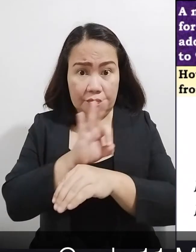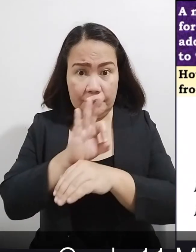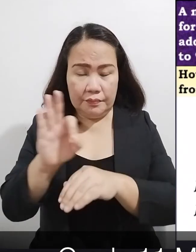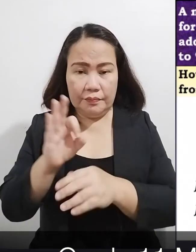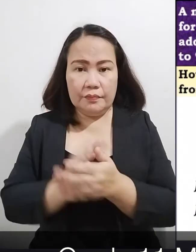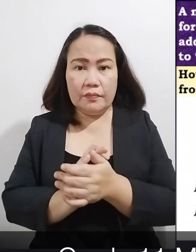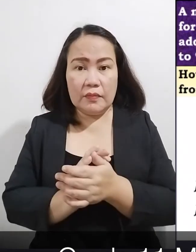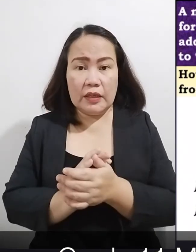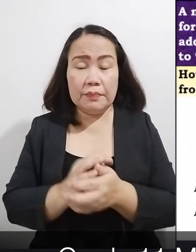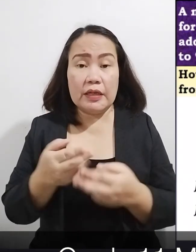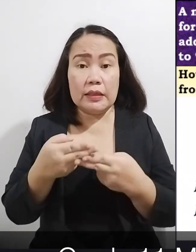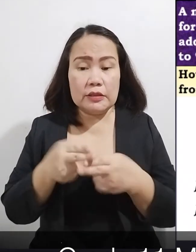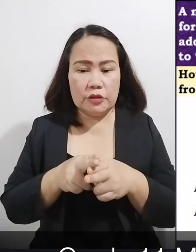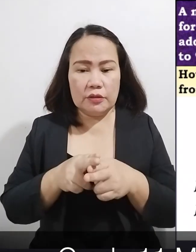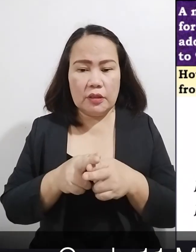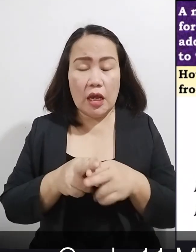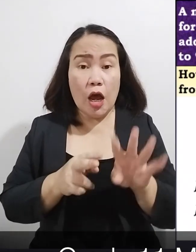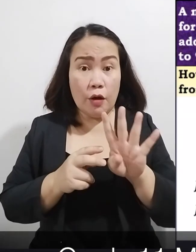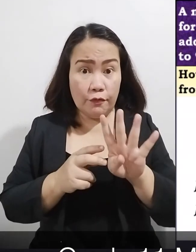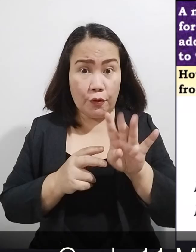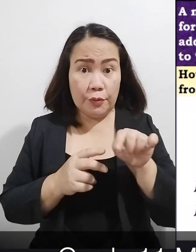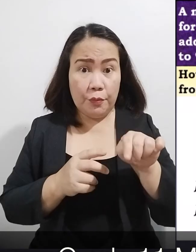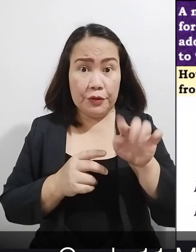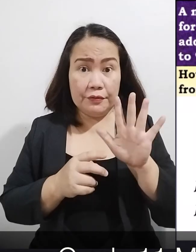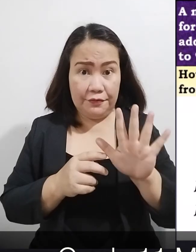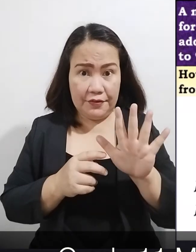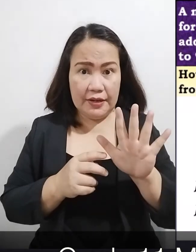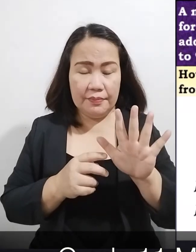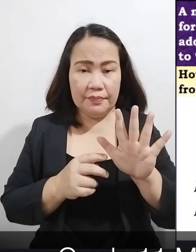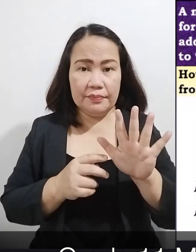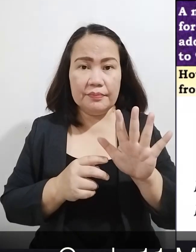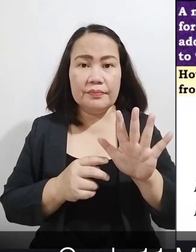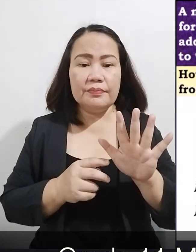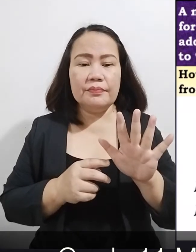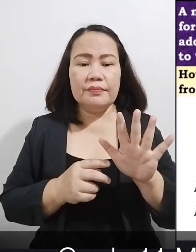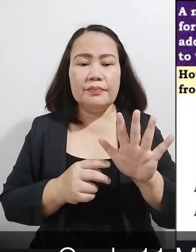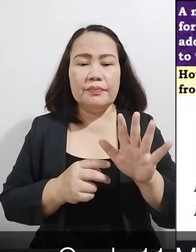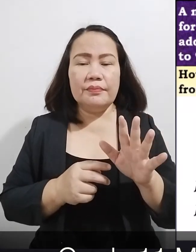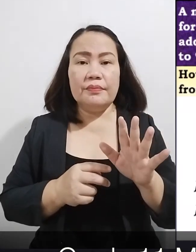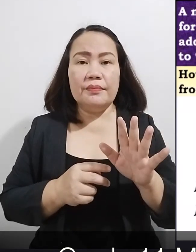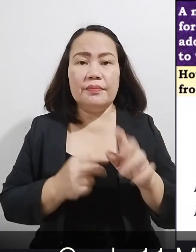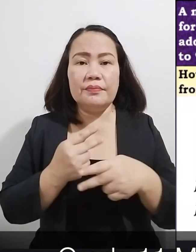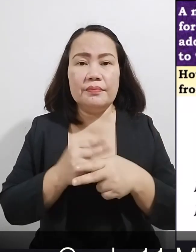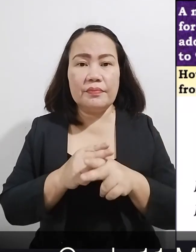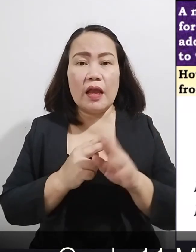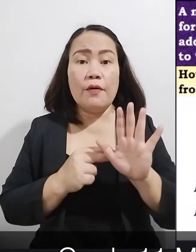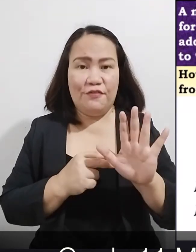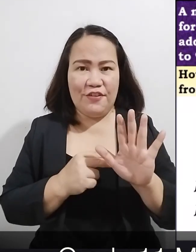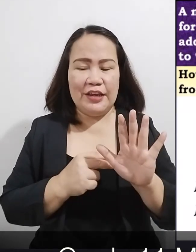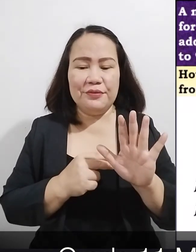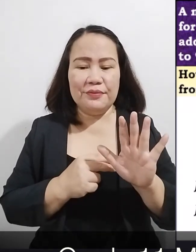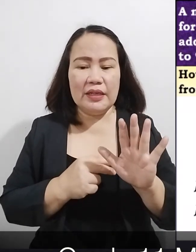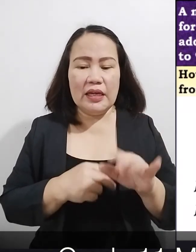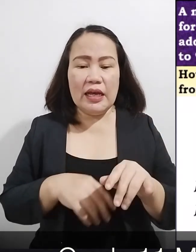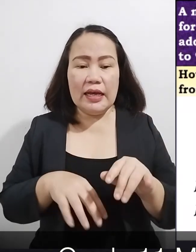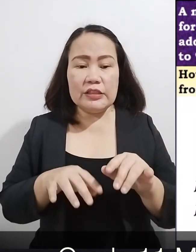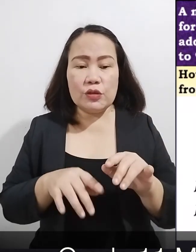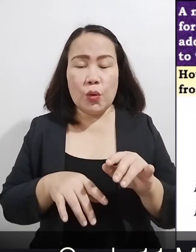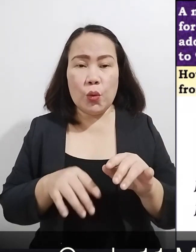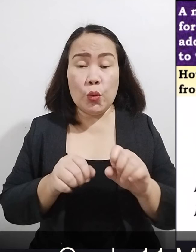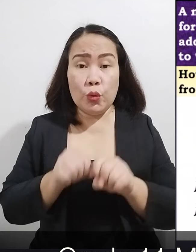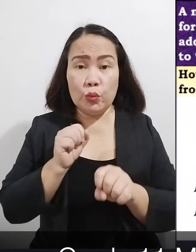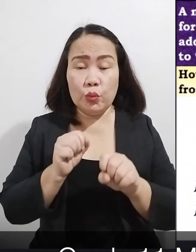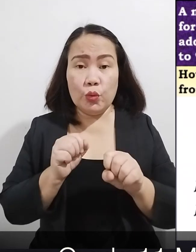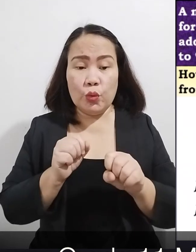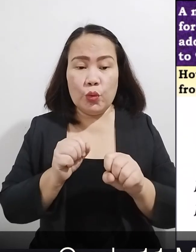function, tayo ay magra-round up. Kaya yung 4.5 niyan ay katumbas din ng 5. So